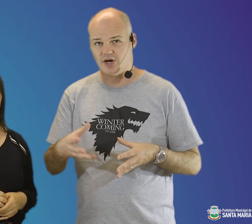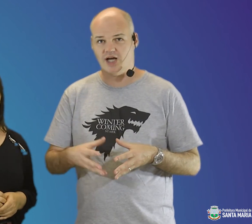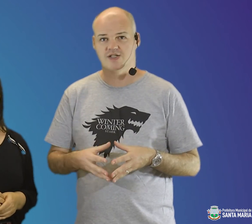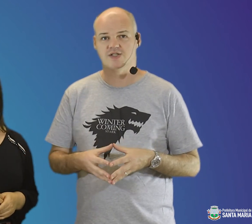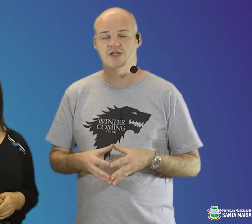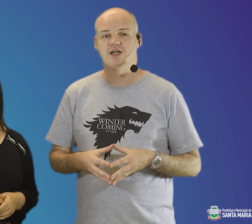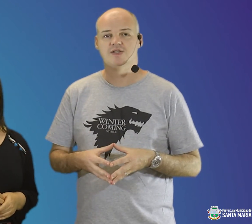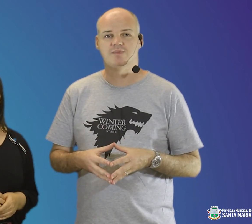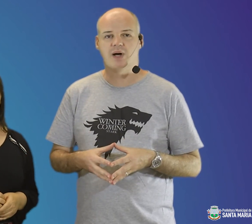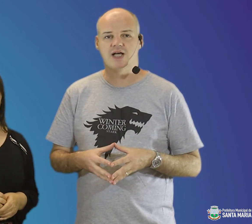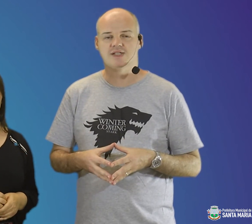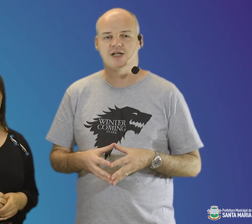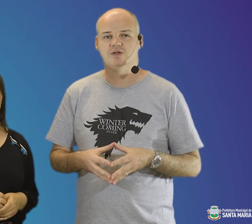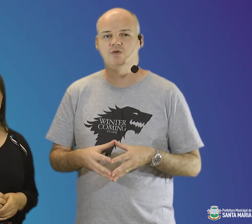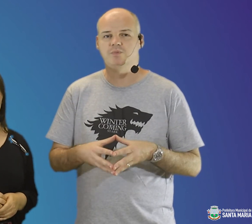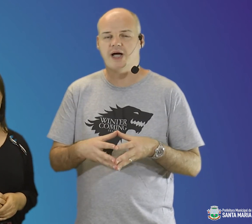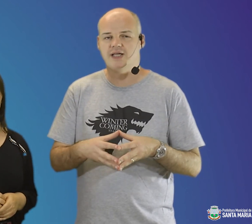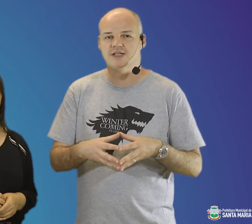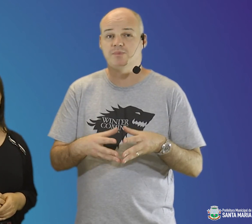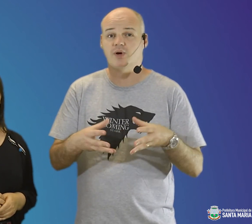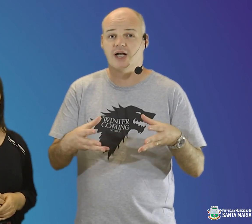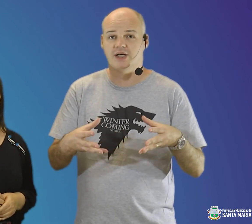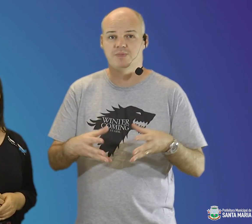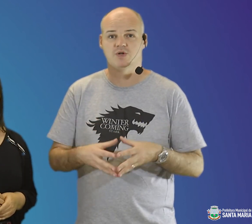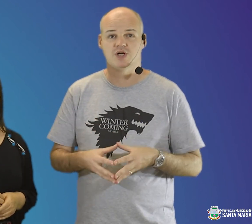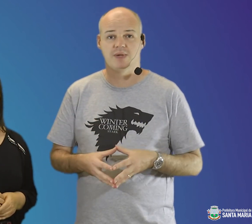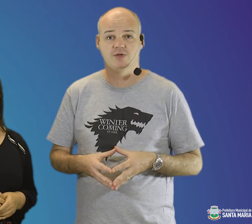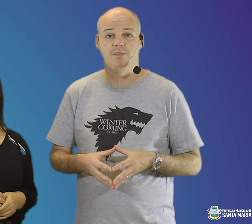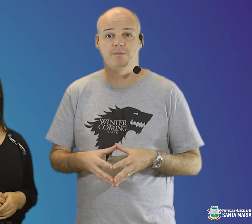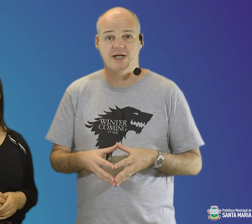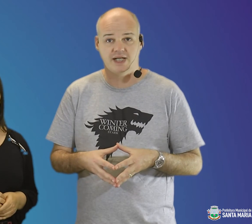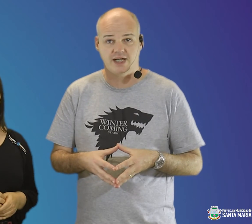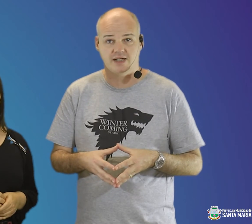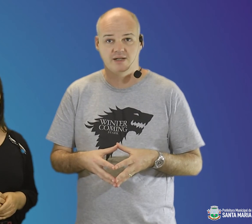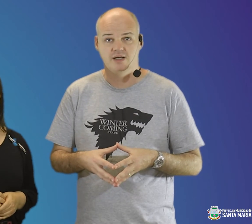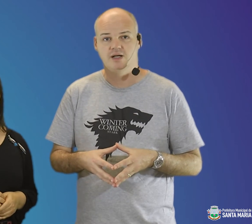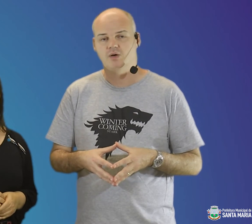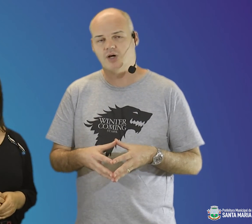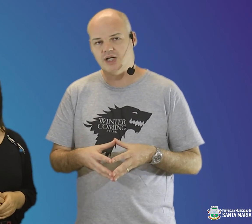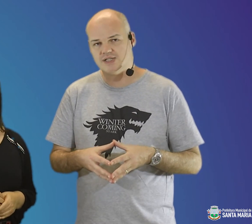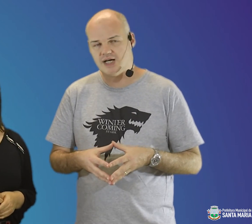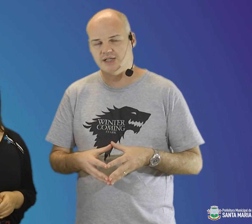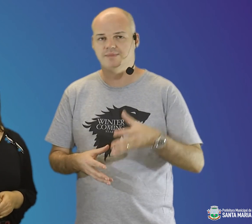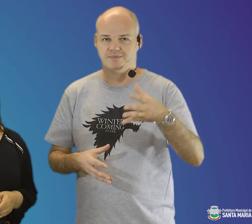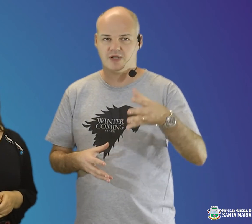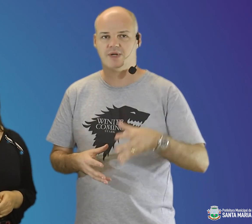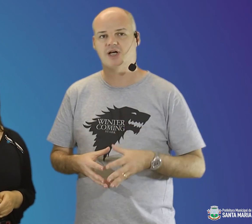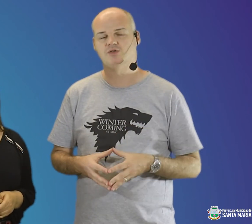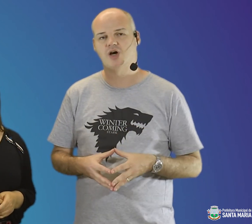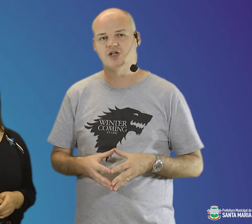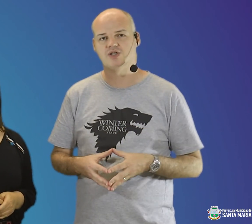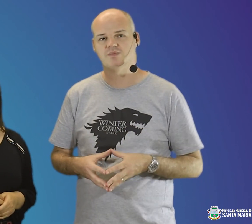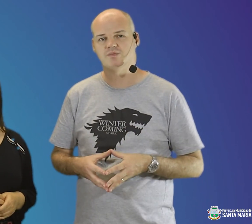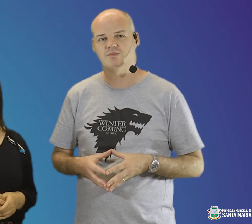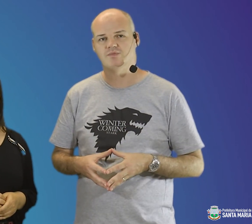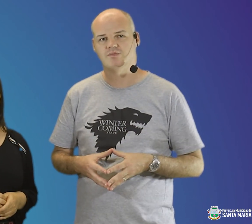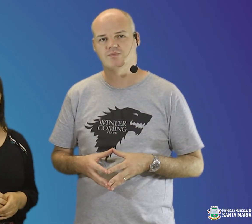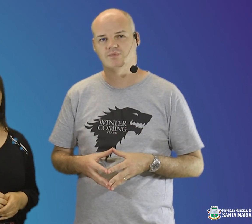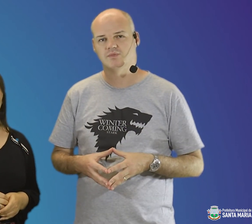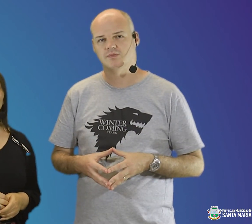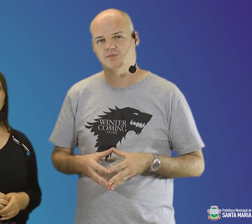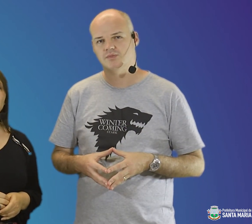ou Jogos Vorazes, se passa no país apocalíptico chamado Panem, localizada na América do Norte.